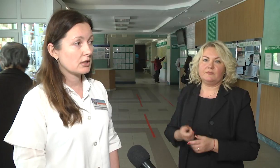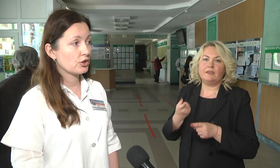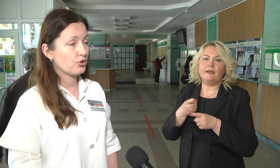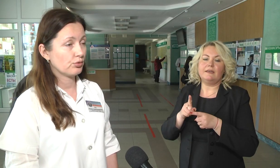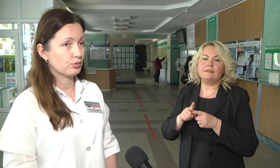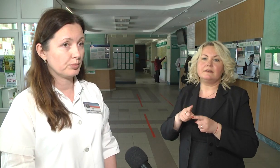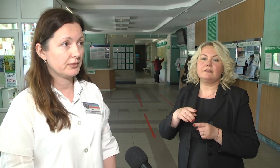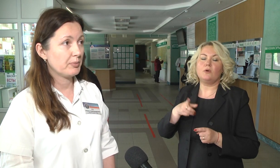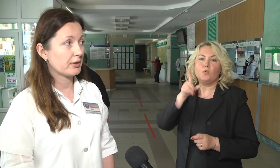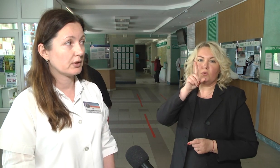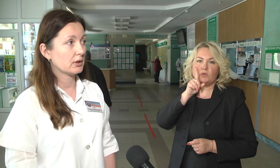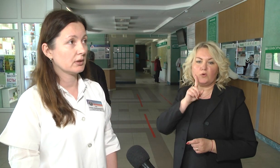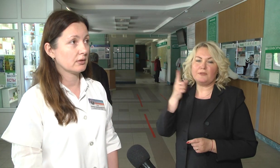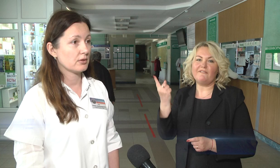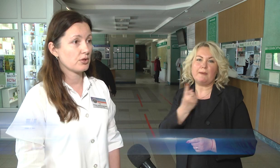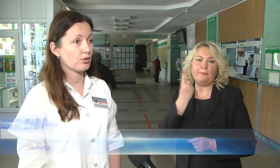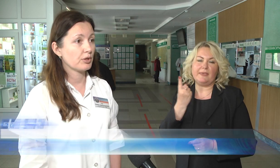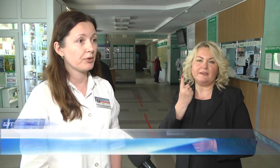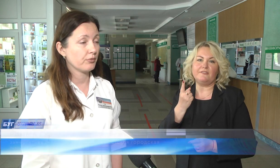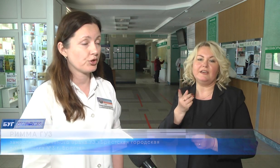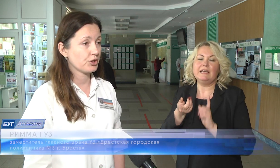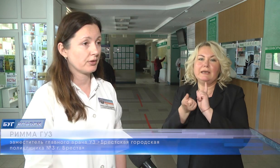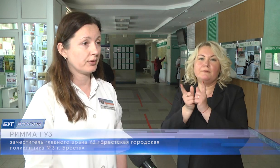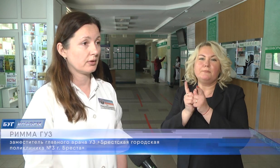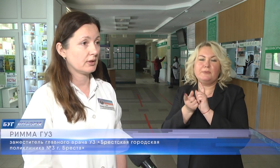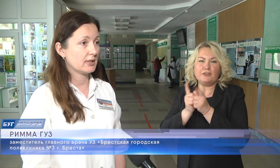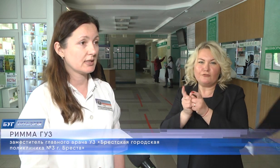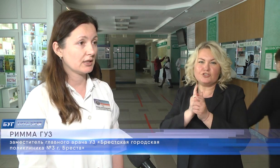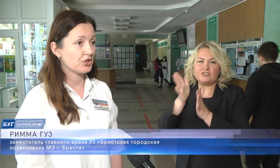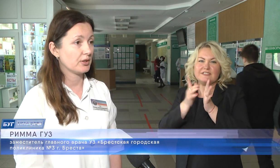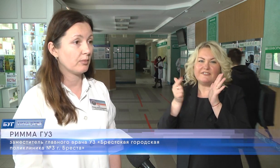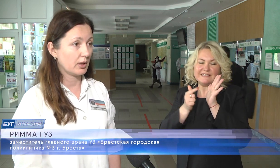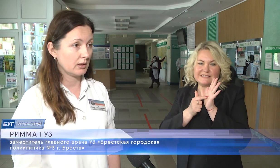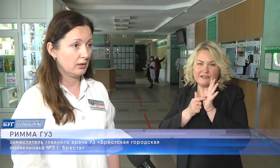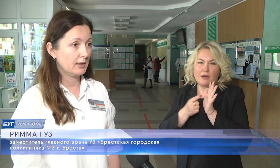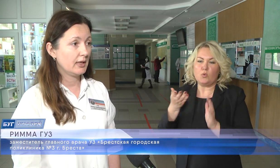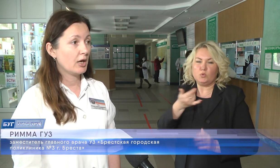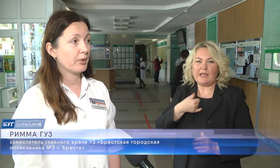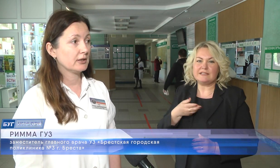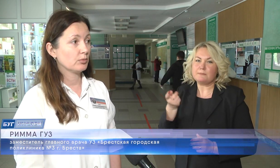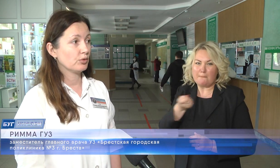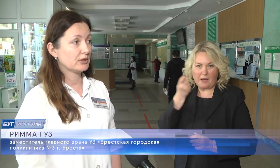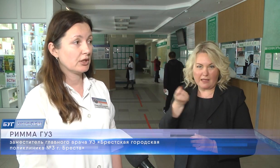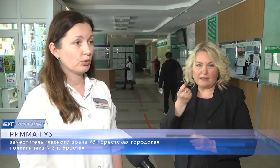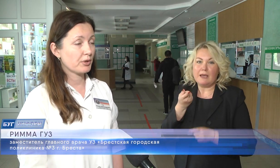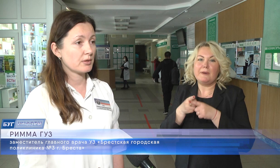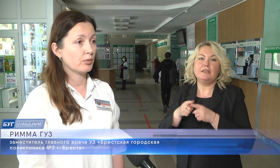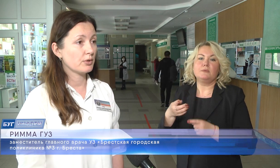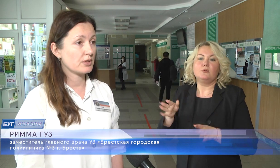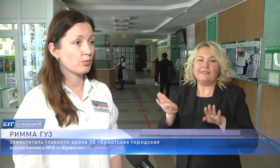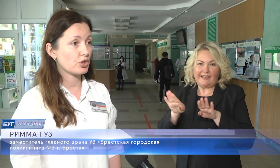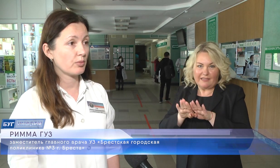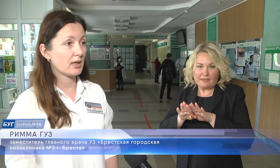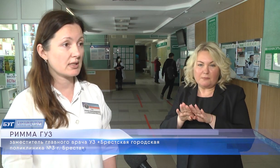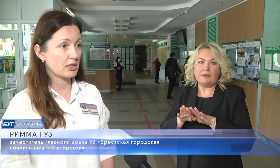Это достаточно удобно. Во-первых, сурдопереводчиков достаточно мало. Поэтому таким образом